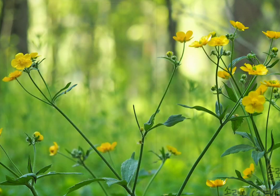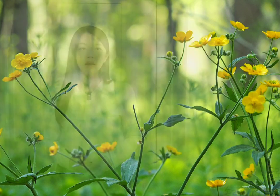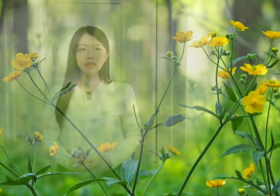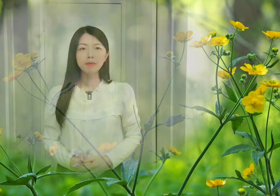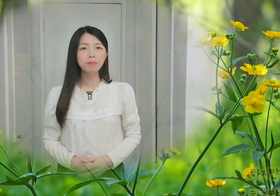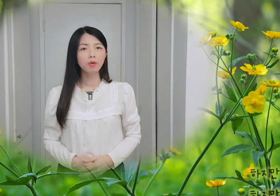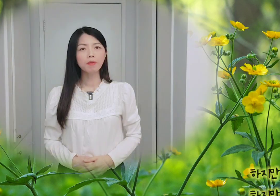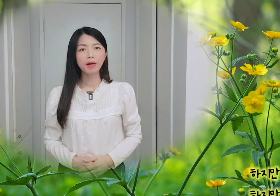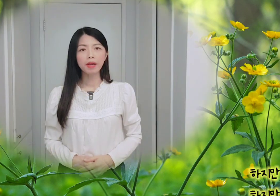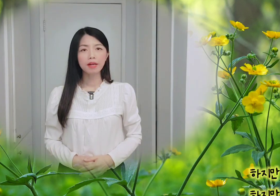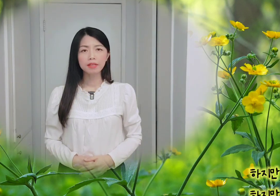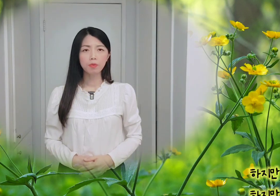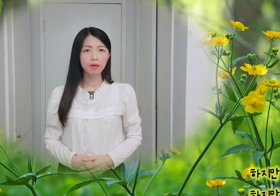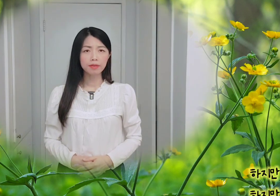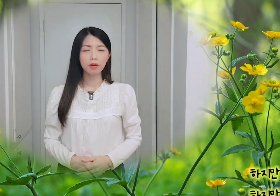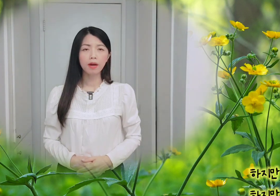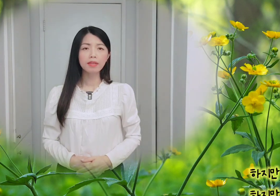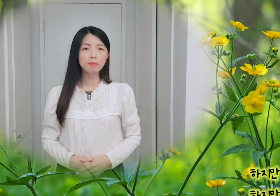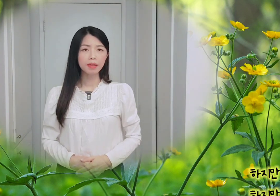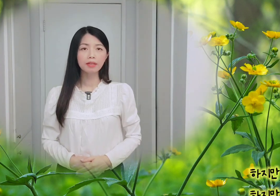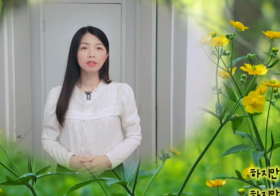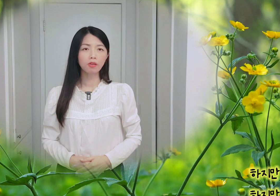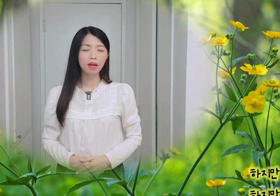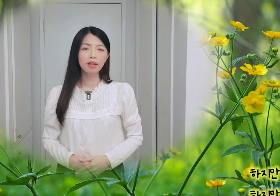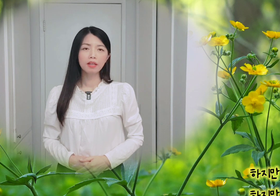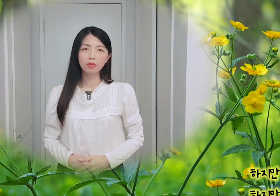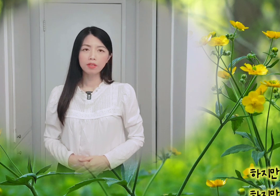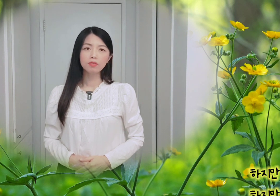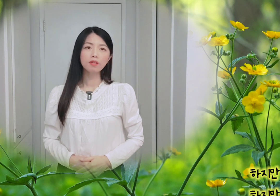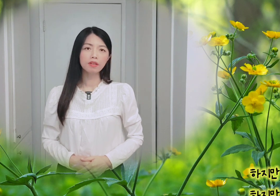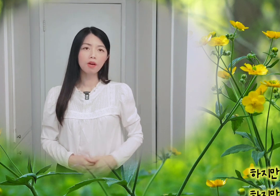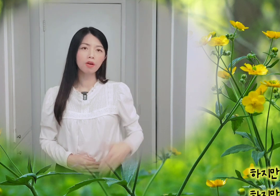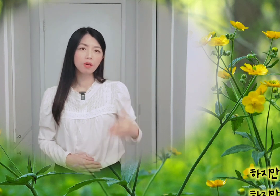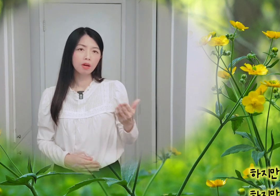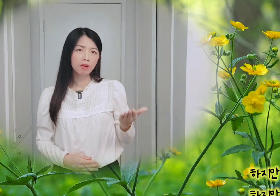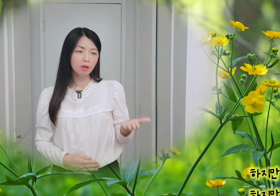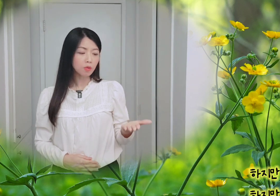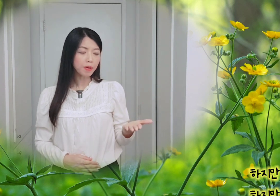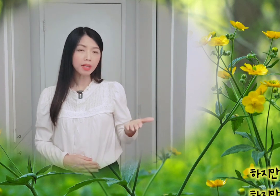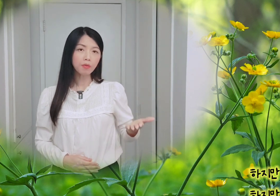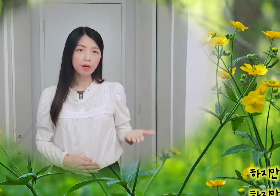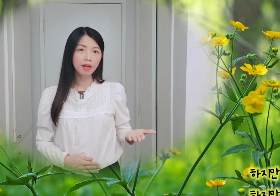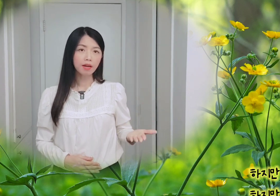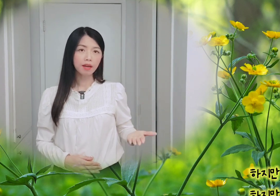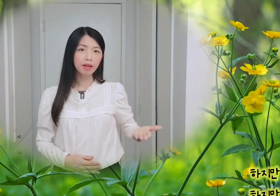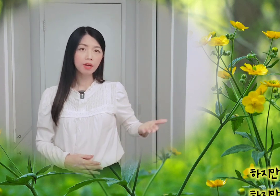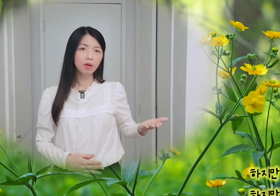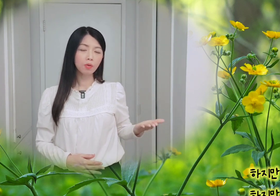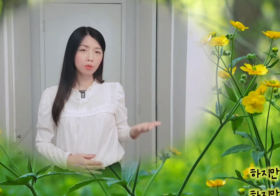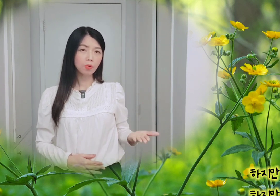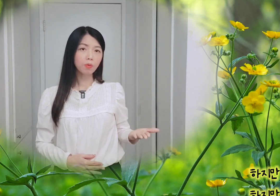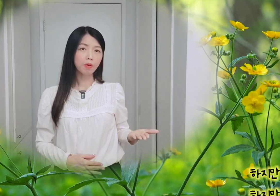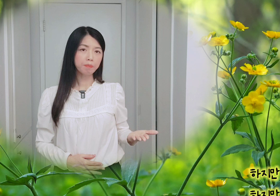됩니다. 하지만 뭐라 말해야 할지 몰랐어. 하지만, 그러나 이런 뜻의 수어는요. 손바닥이 위를